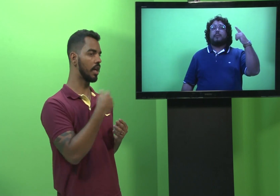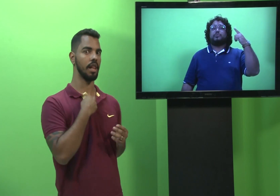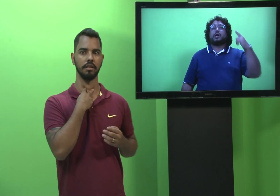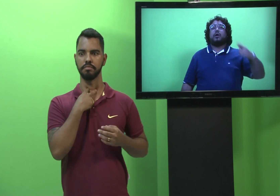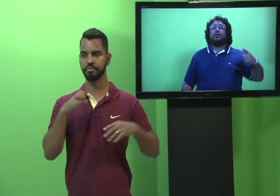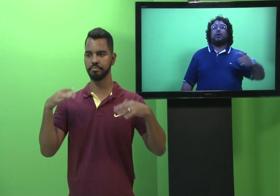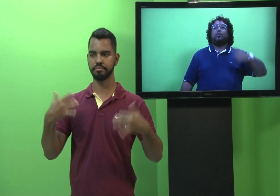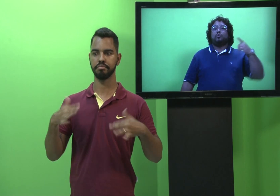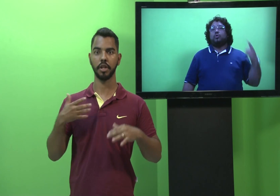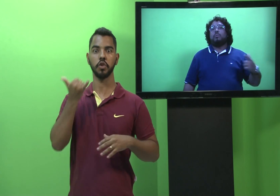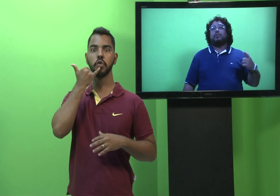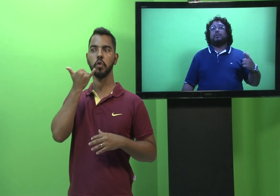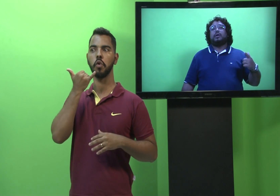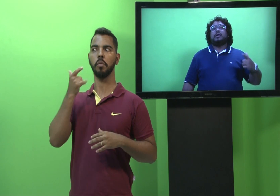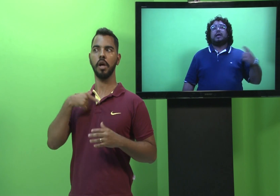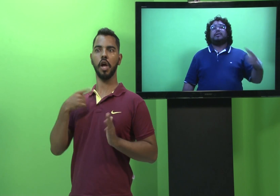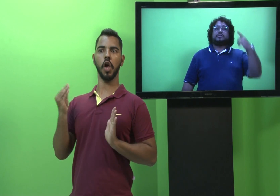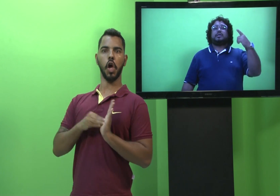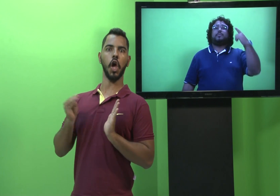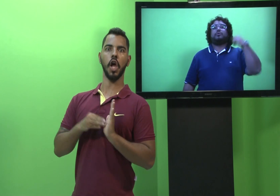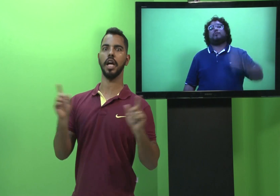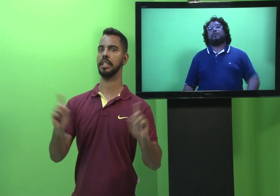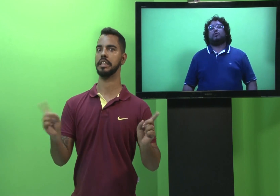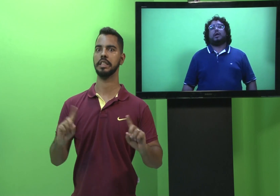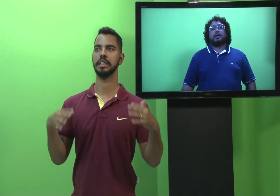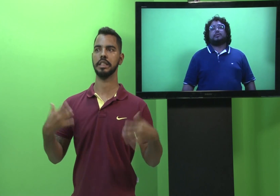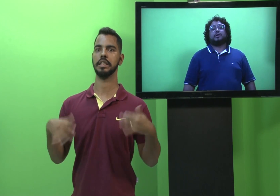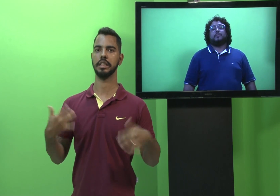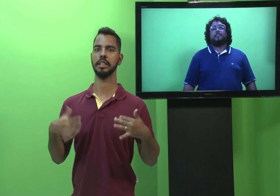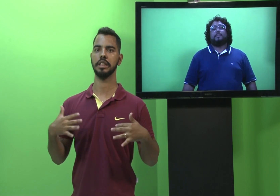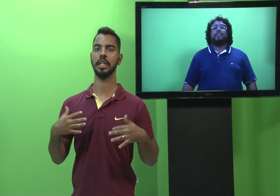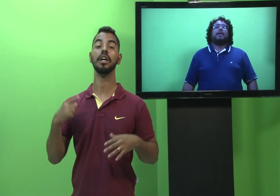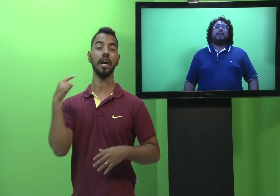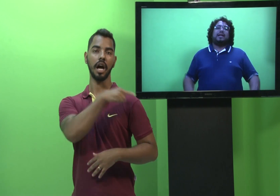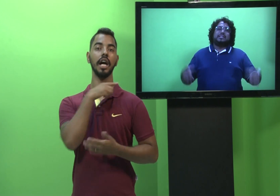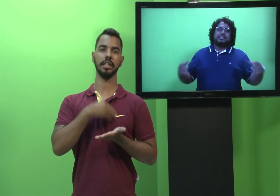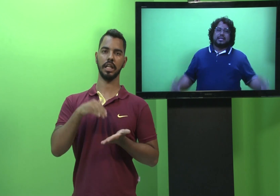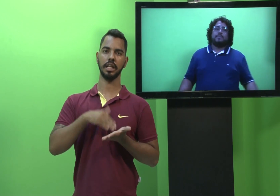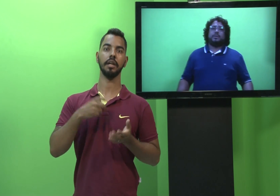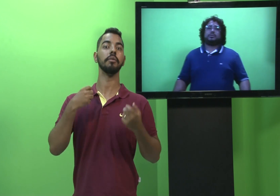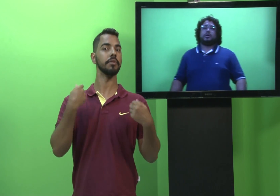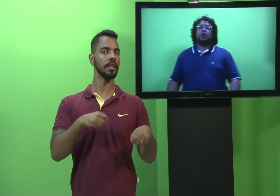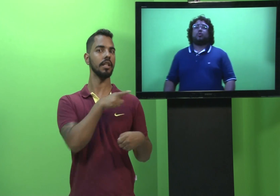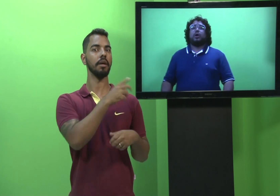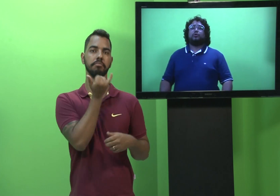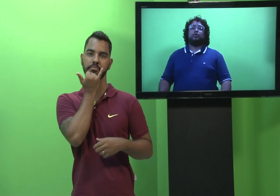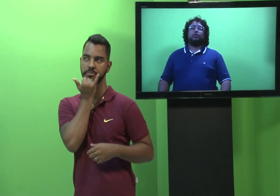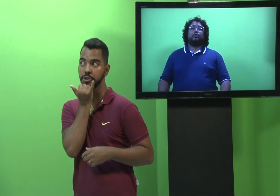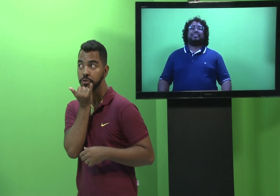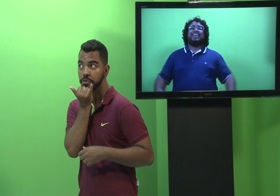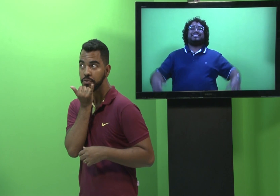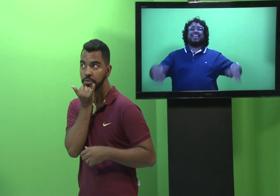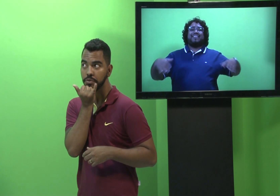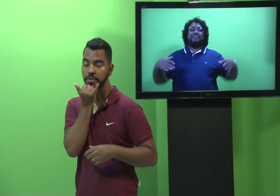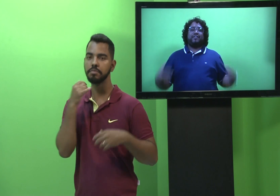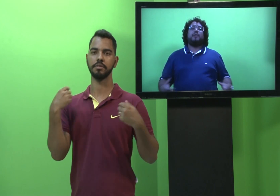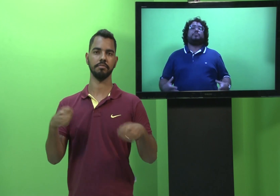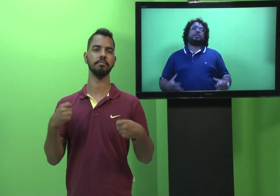para buscar o número e aí sim poder efetuar a ligação. Parece simples quando descrevemos